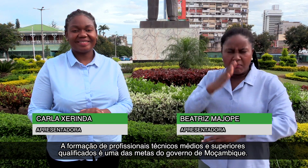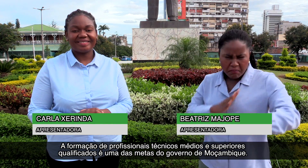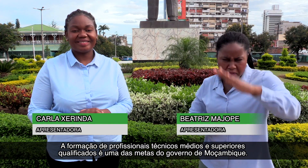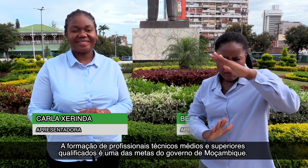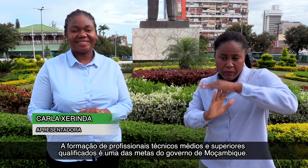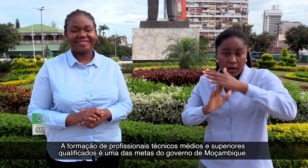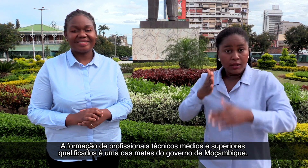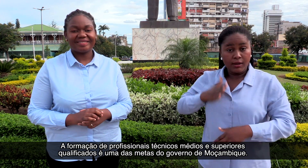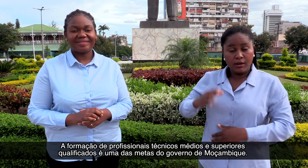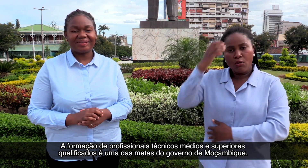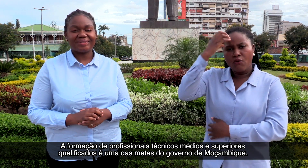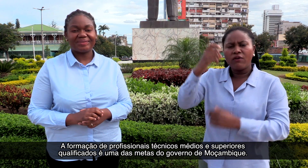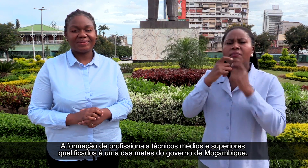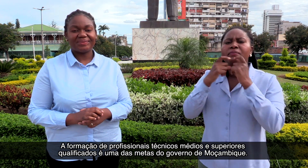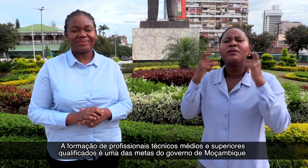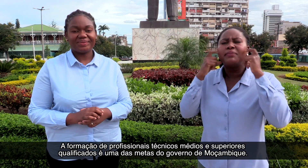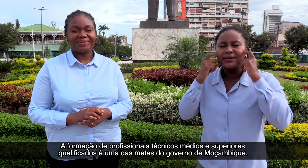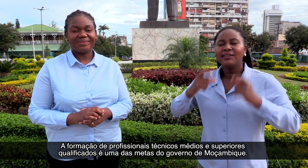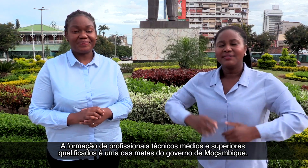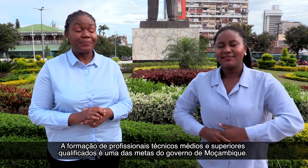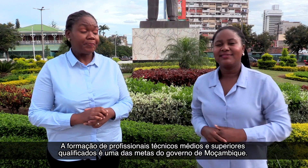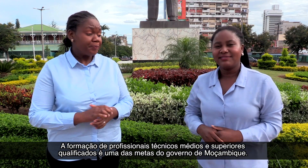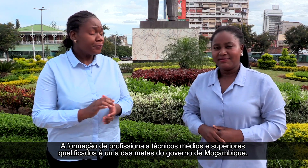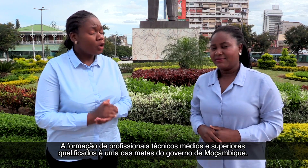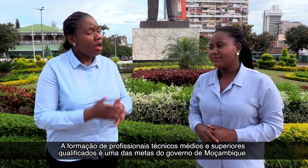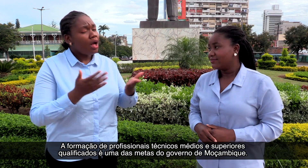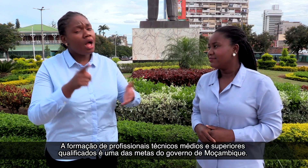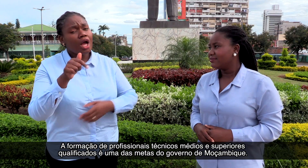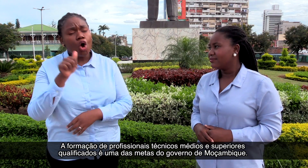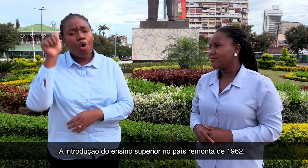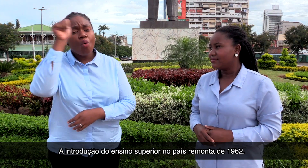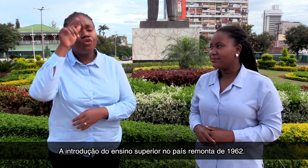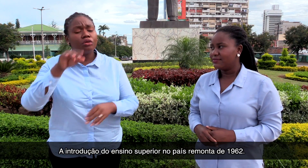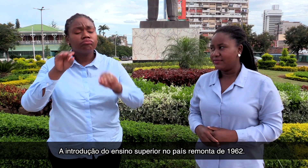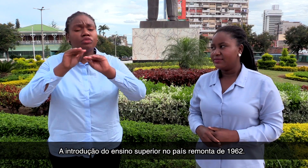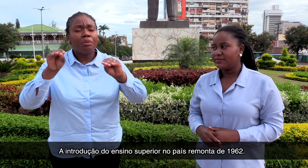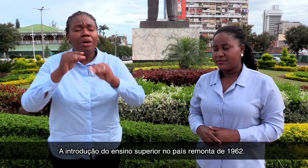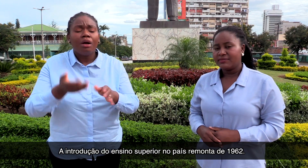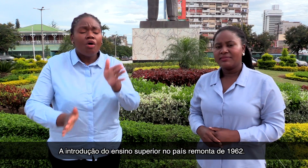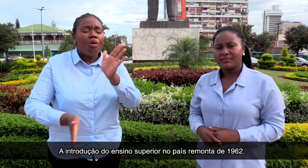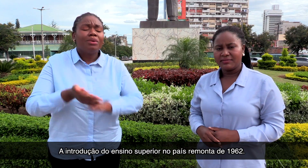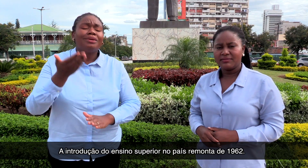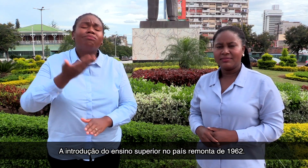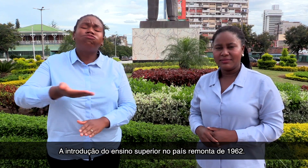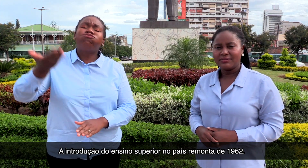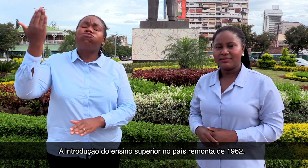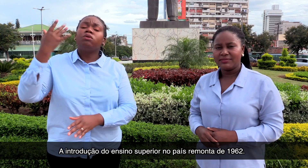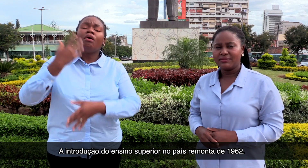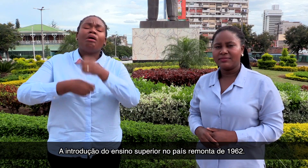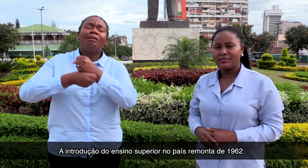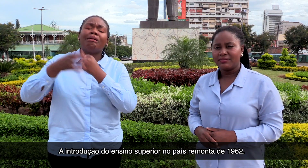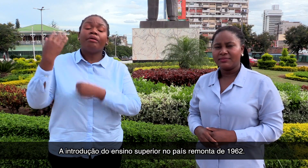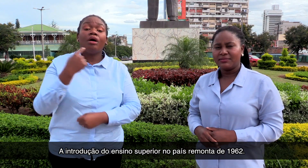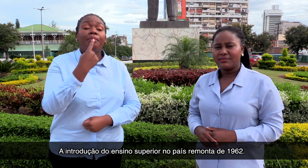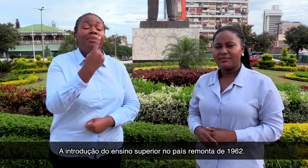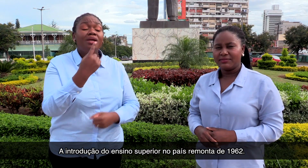e superiores qualificados é uma das metas do governo de Moçambique. A introdução do ensino superior no país